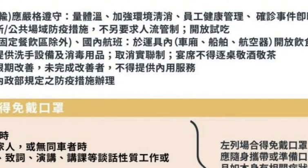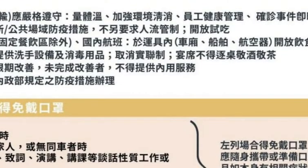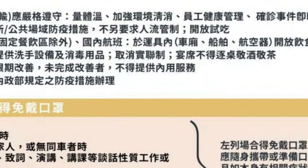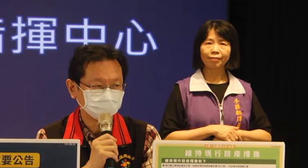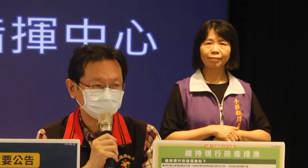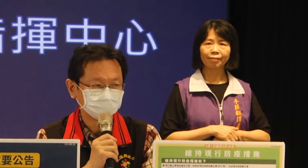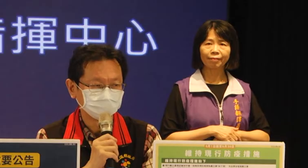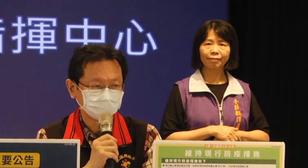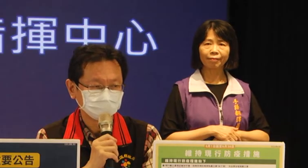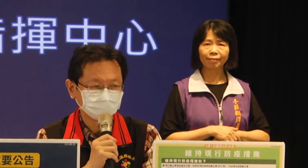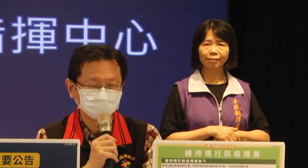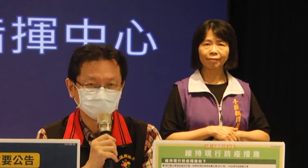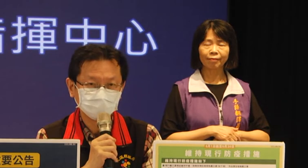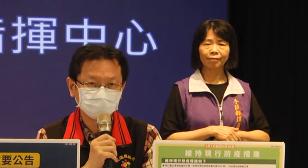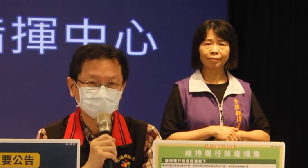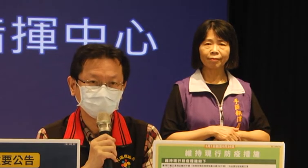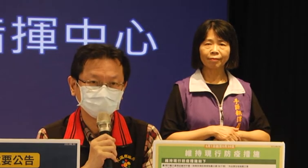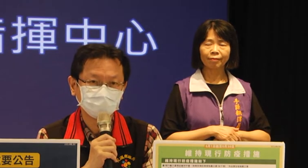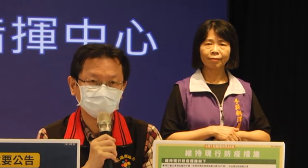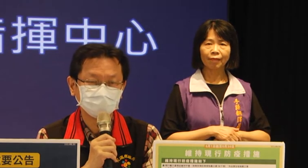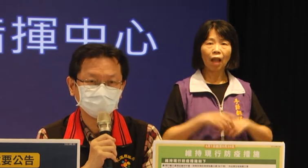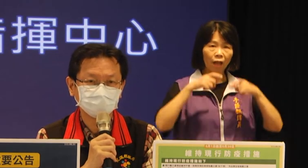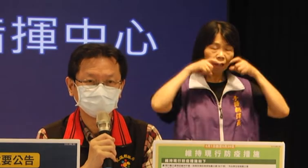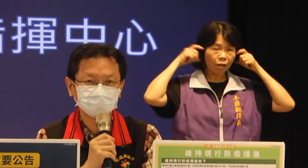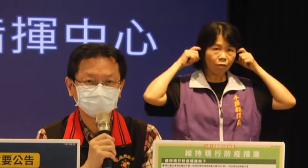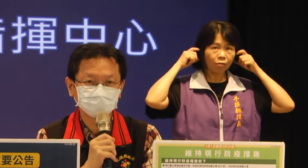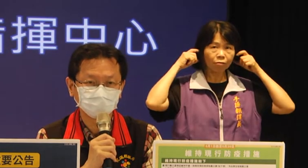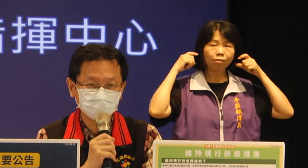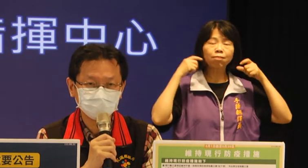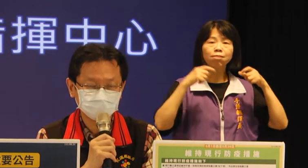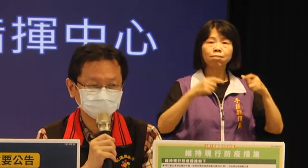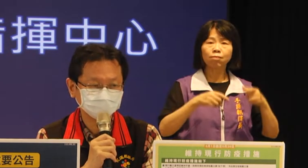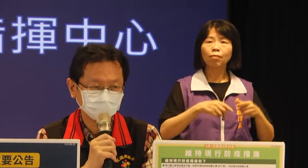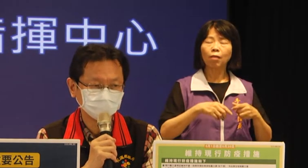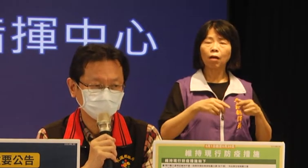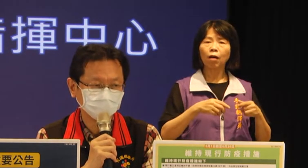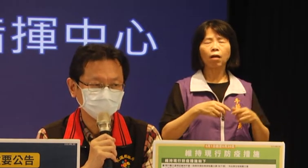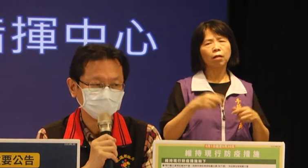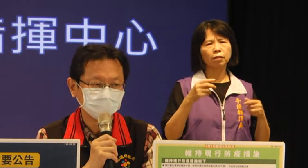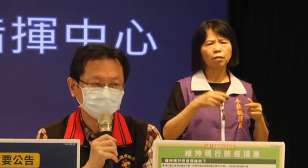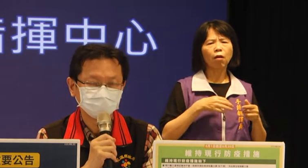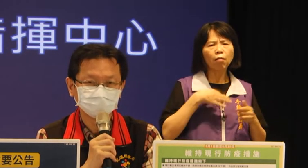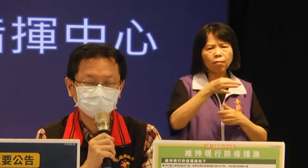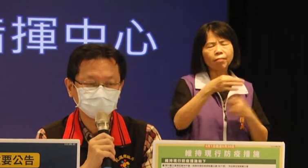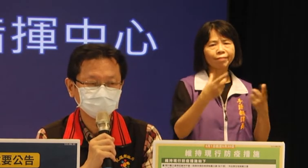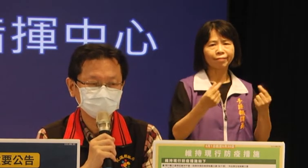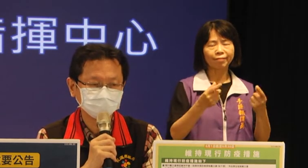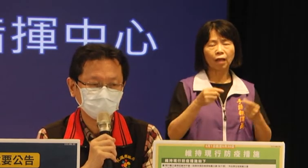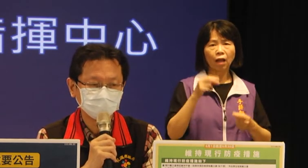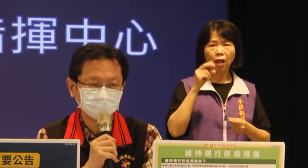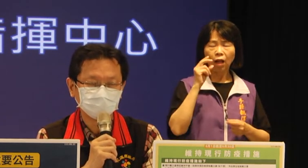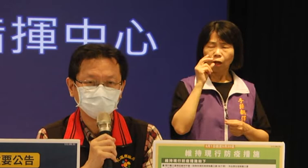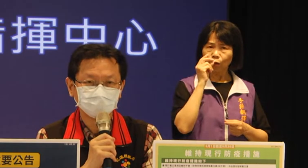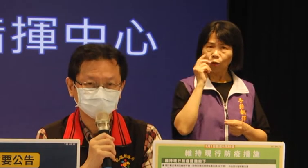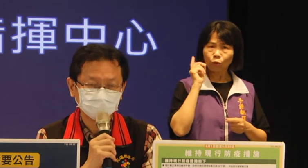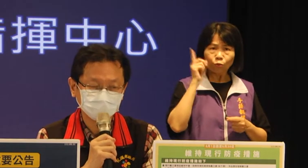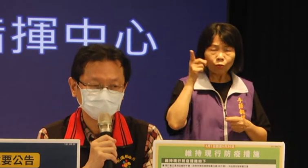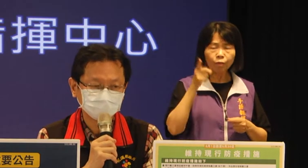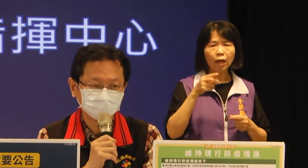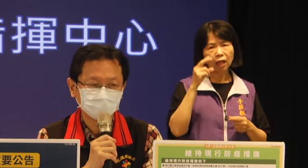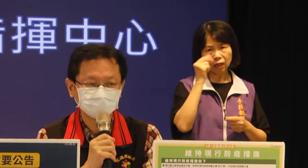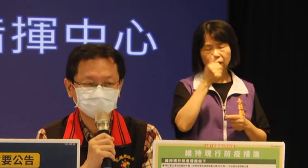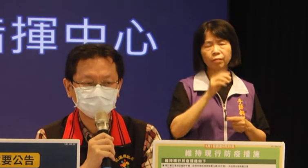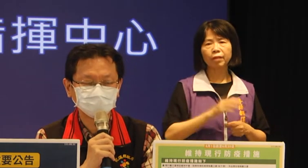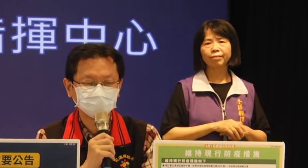在这个维持口罩的管理是不变的哈。除非特例之外除非